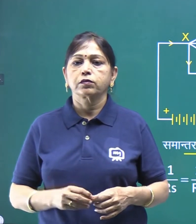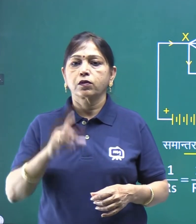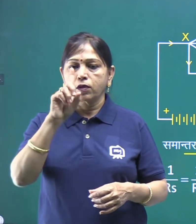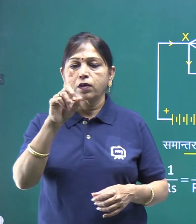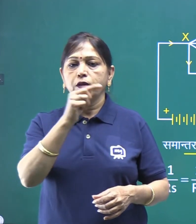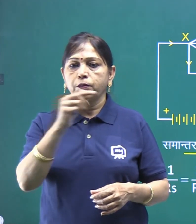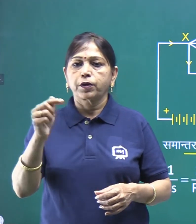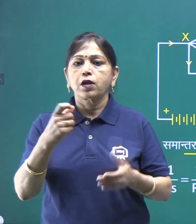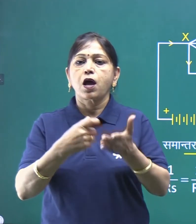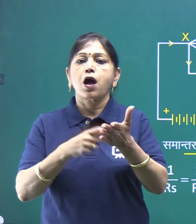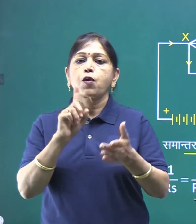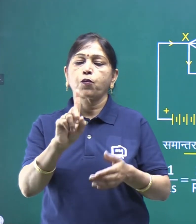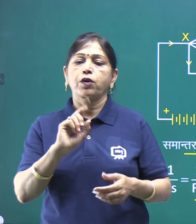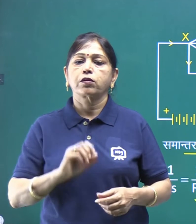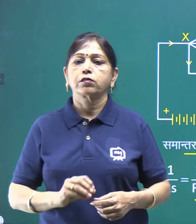1/R1